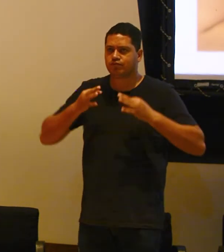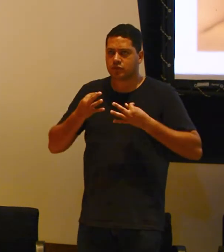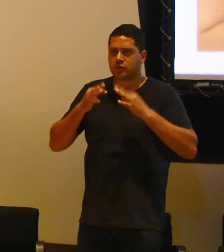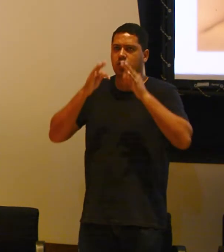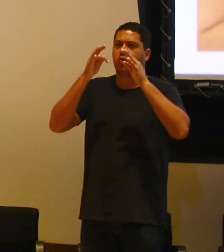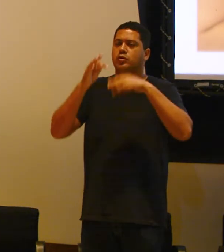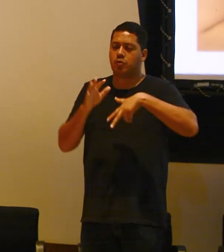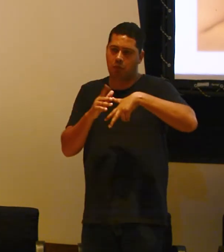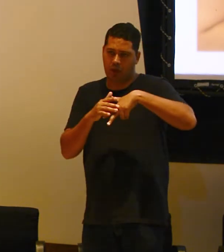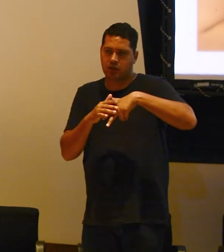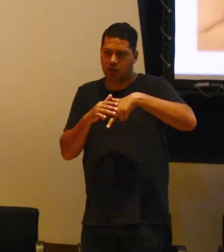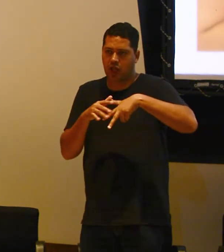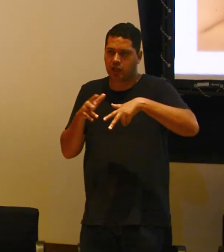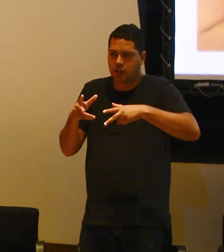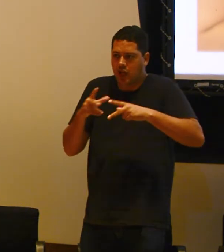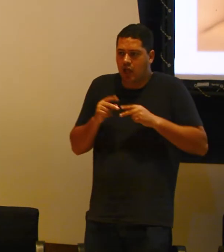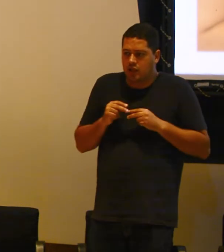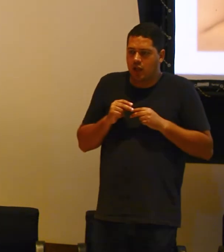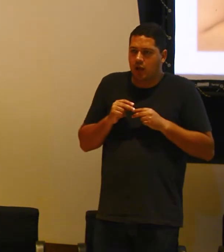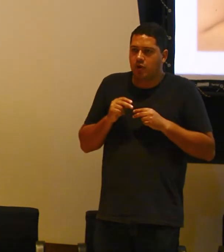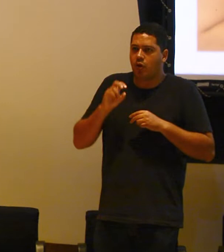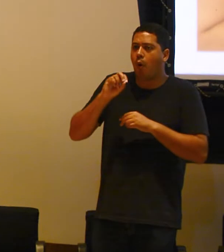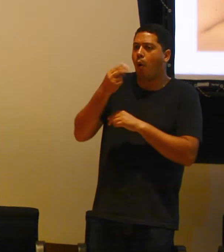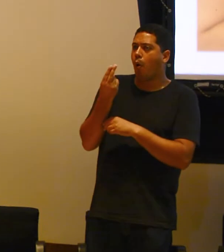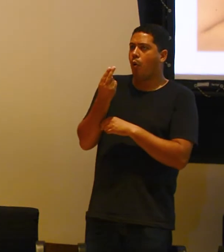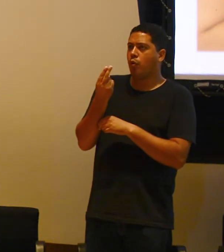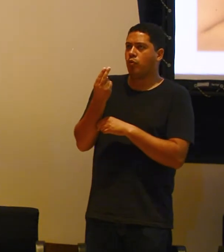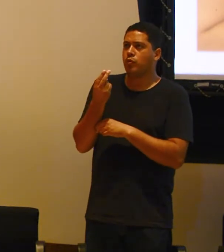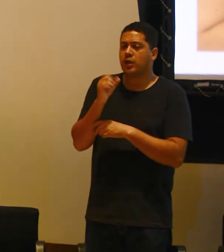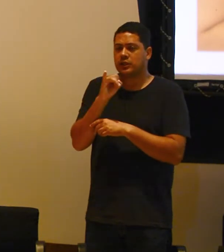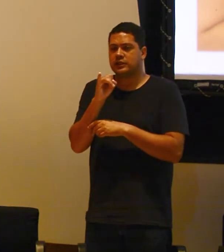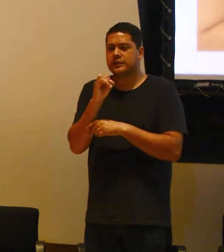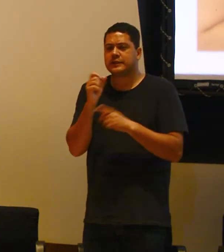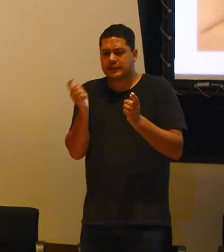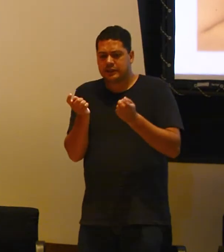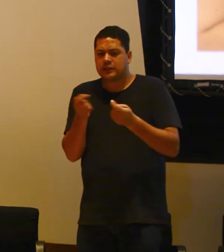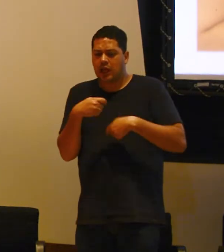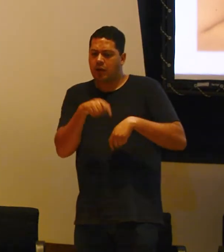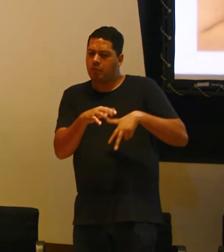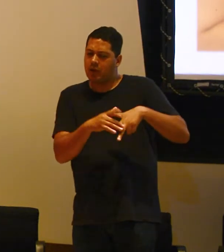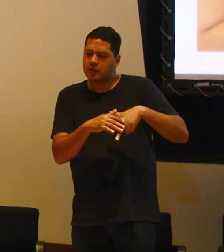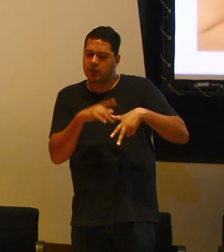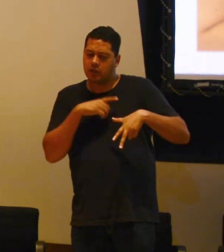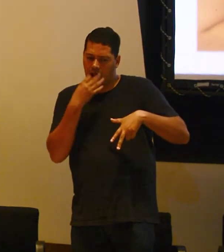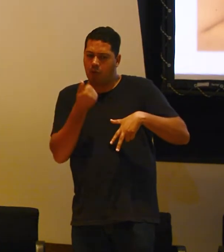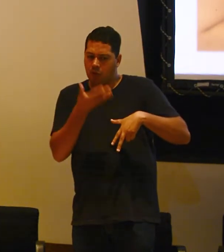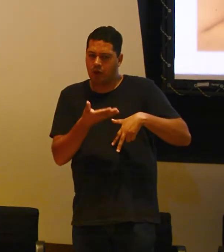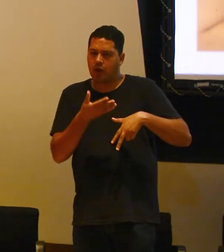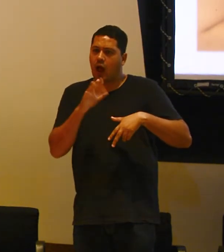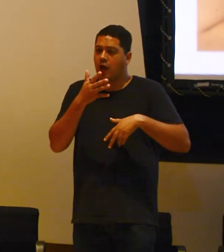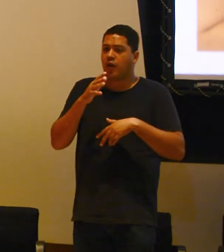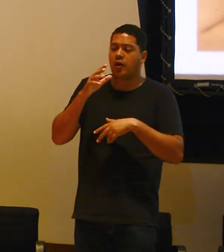vai receber. Será que essa tecnologia que foi indicada, está sendo suficiente para esse paciente? Então, às vezes, o paciente tem o